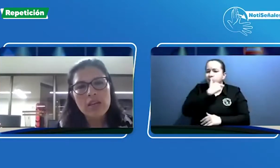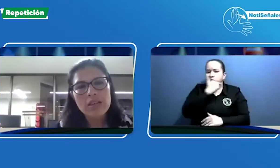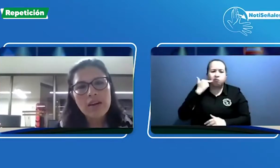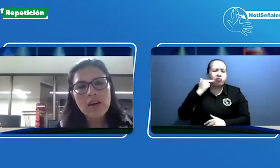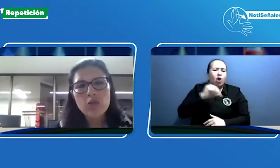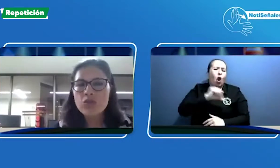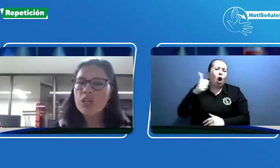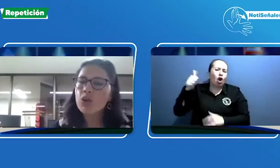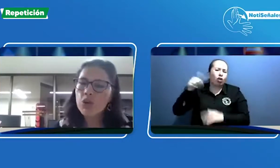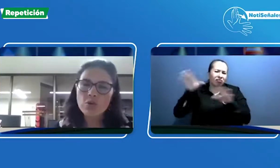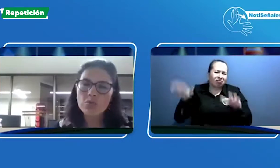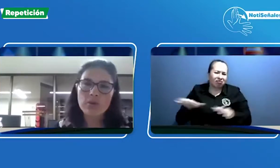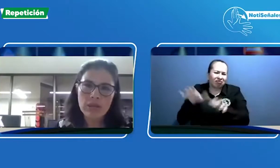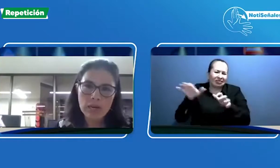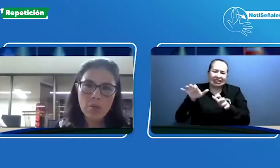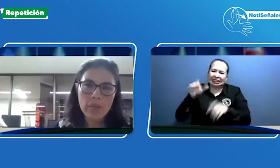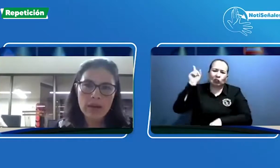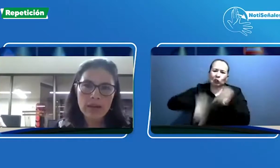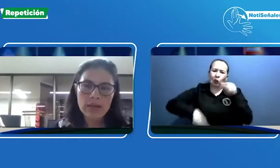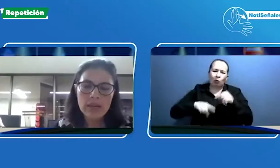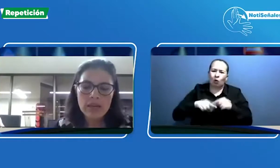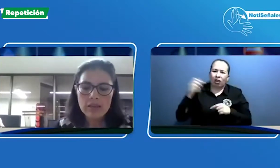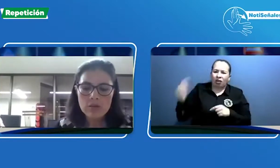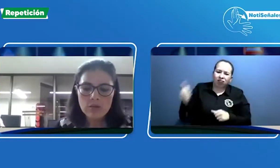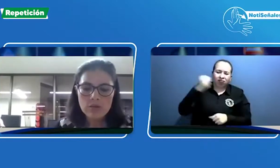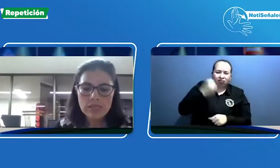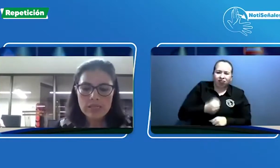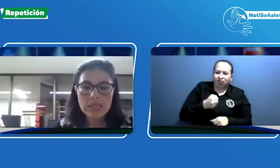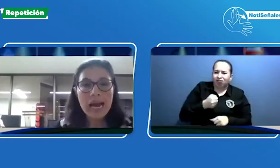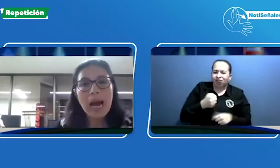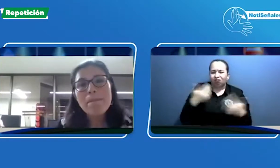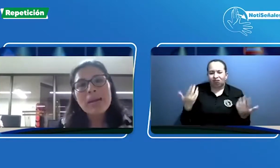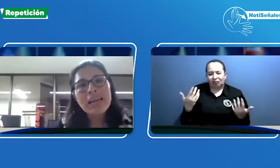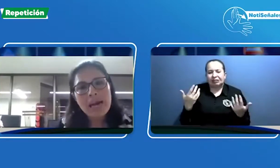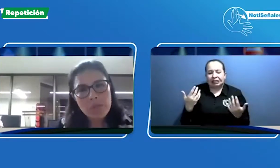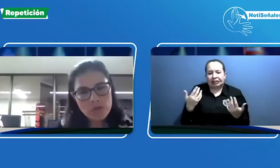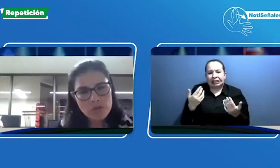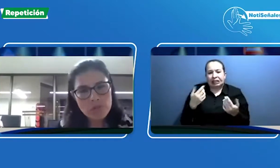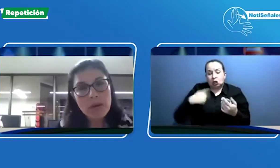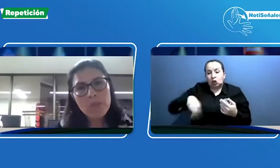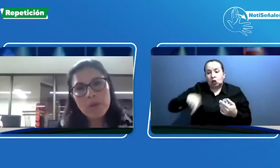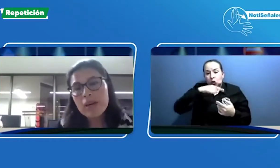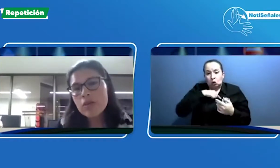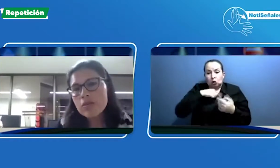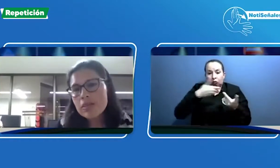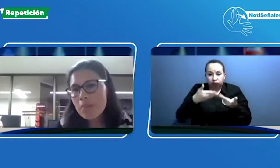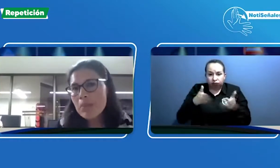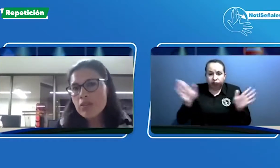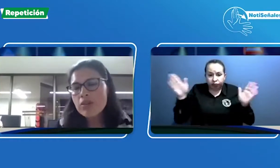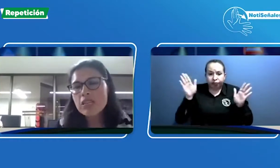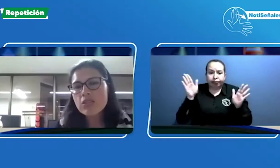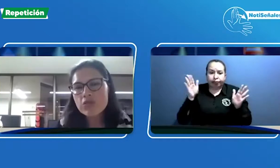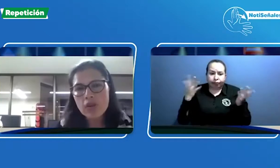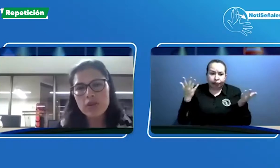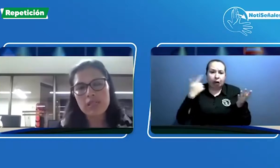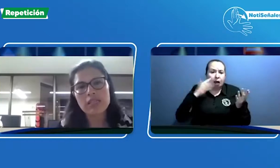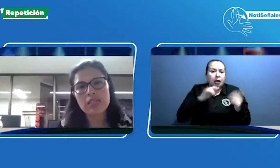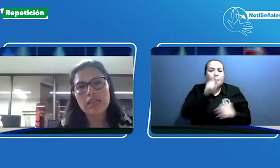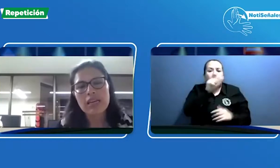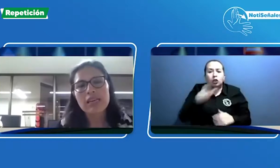trabajos y no nos podían acompañar. Entonces, si ampliamos para poder encontrar personas